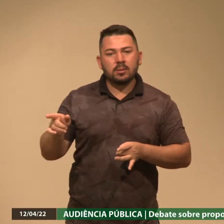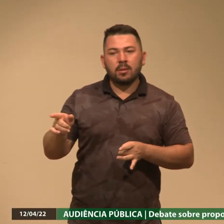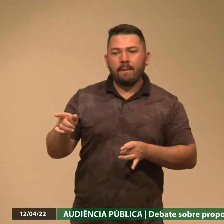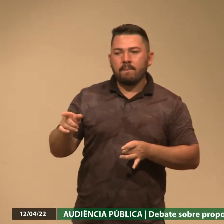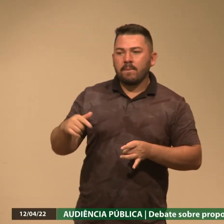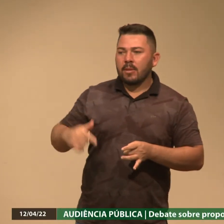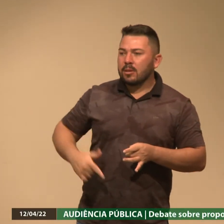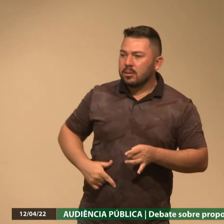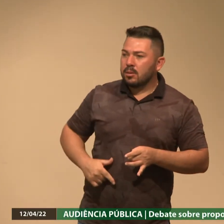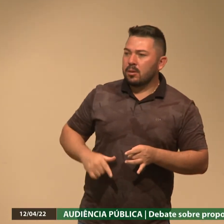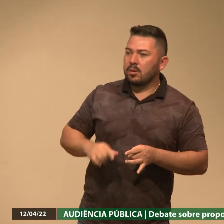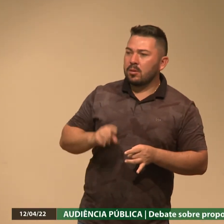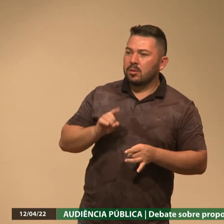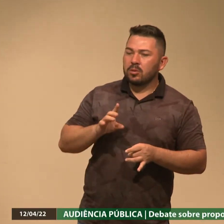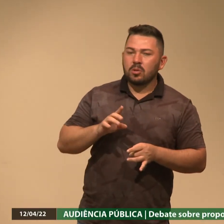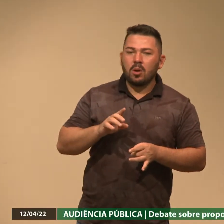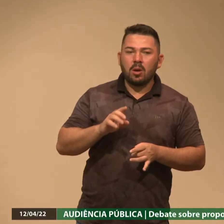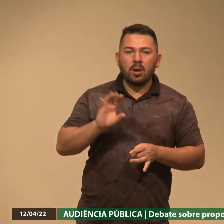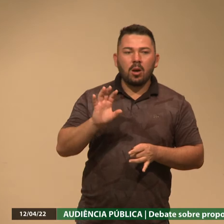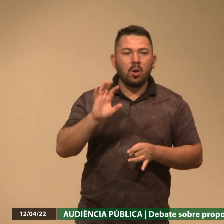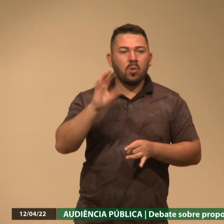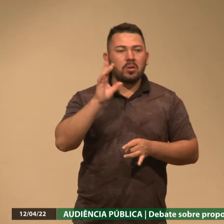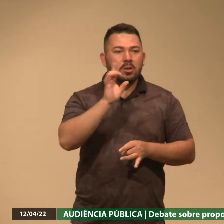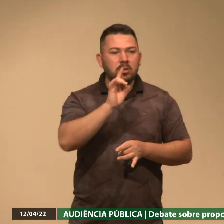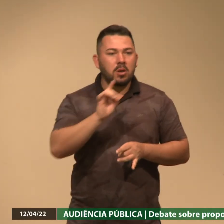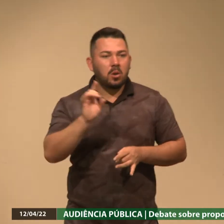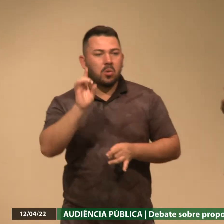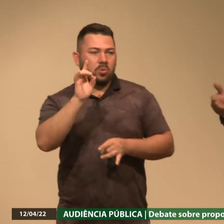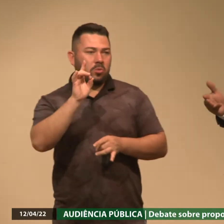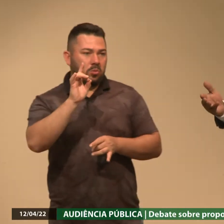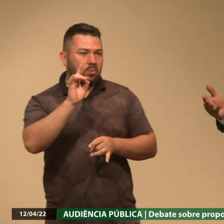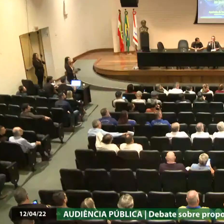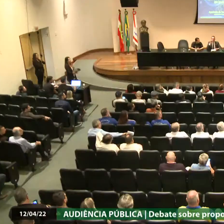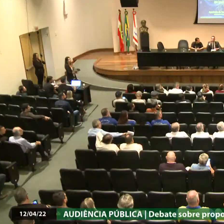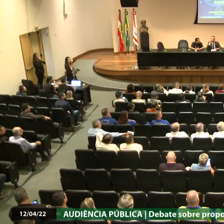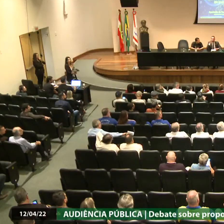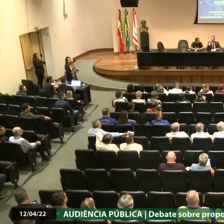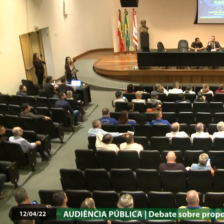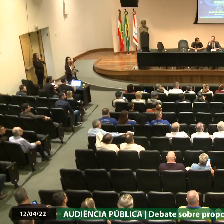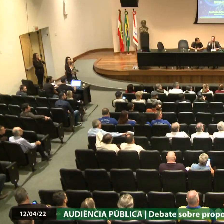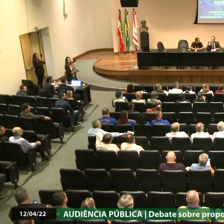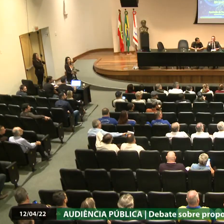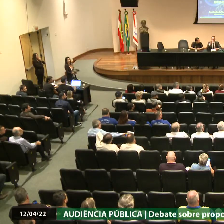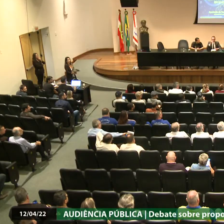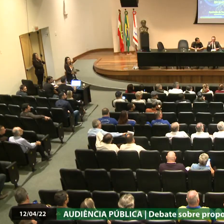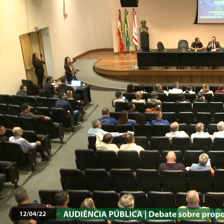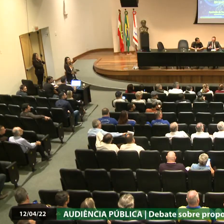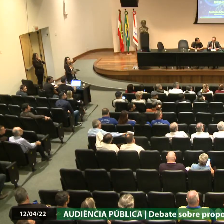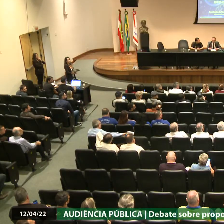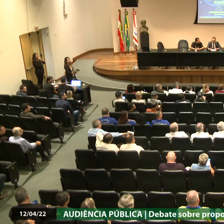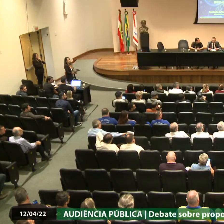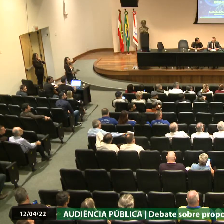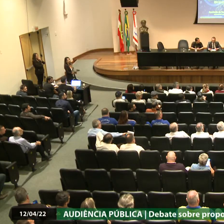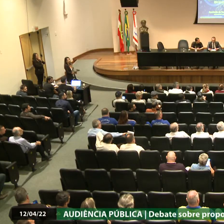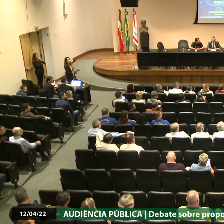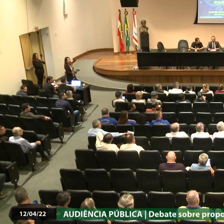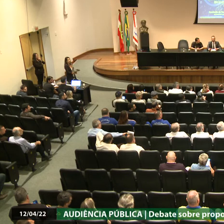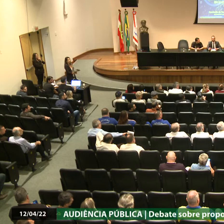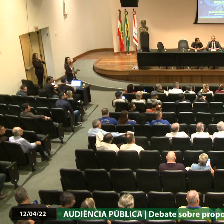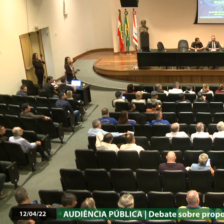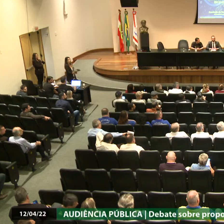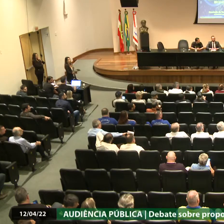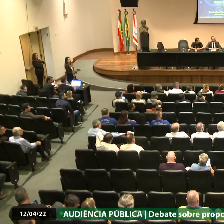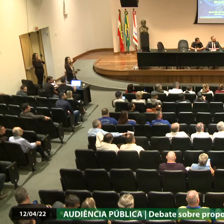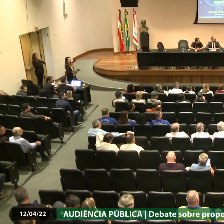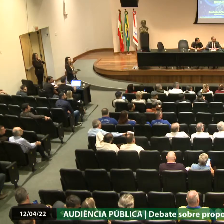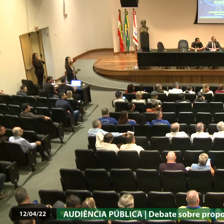Tiro só que acontece alguns gases eu tô vendo aqui né quantas mulheres né que são atiradores aqui e que já só